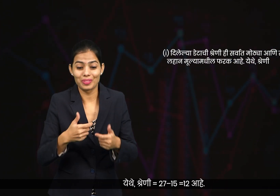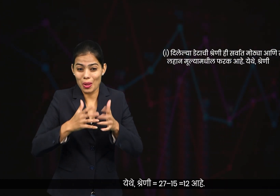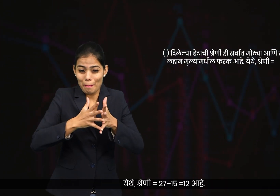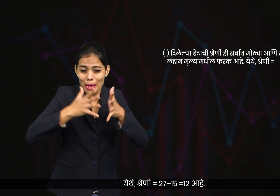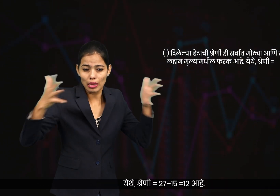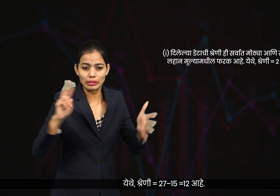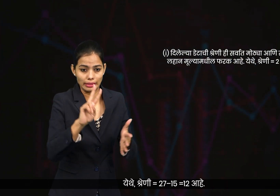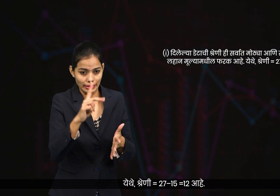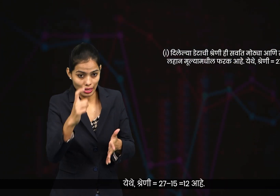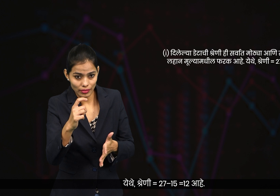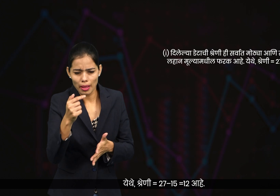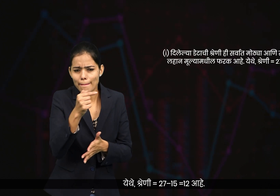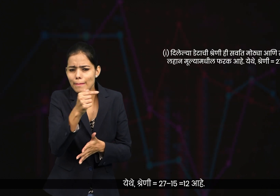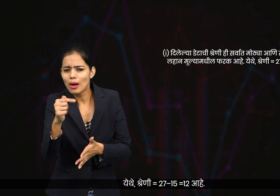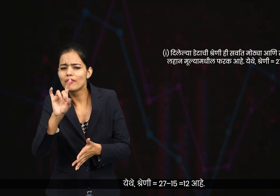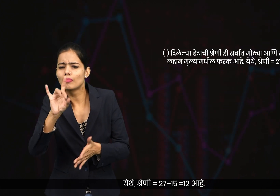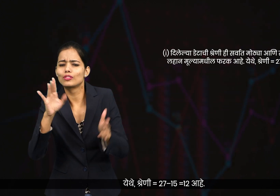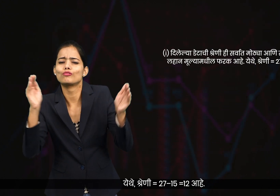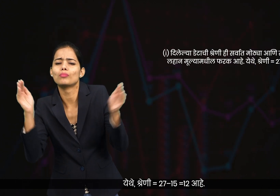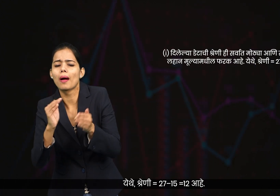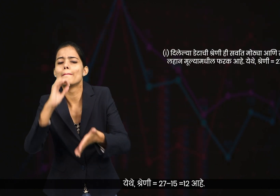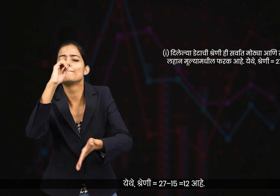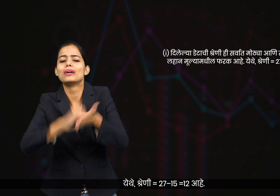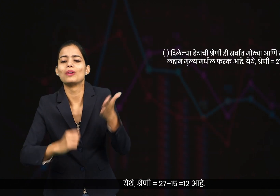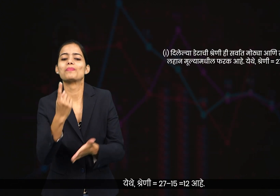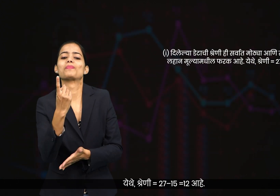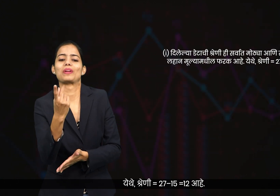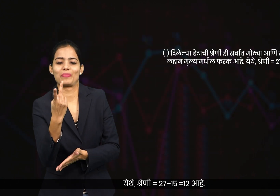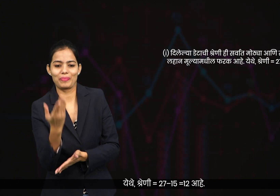बरोबर 27 वजा 15 बरोबर 12 आहे.